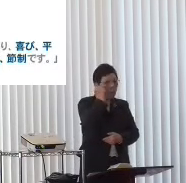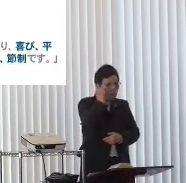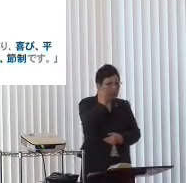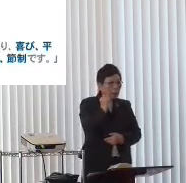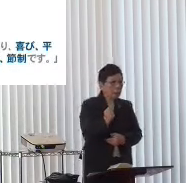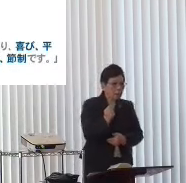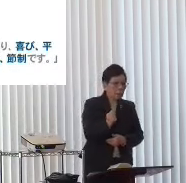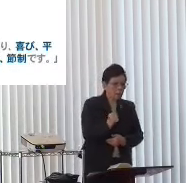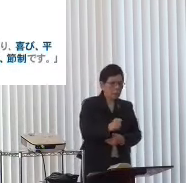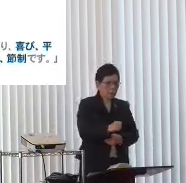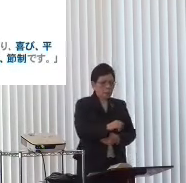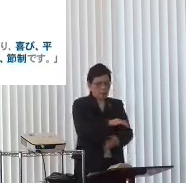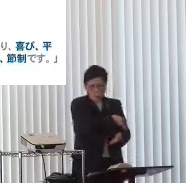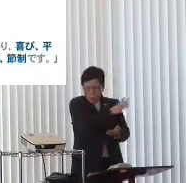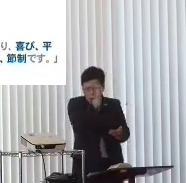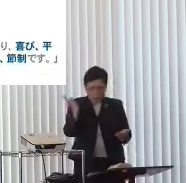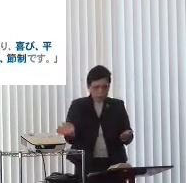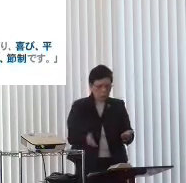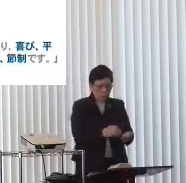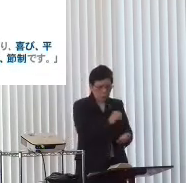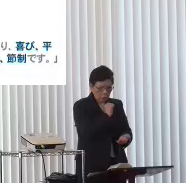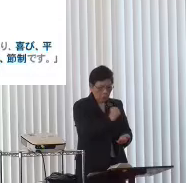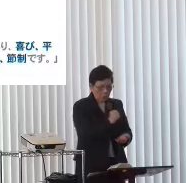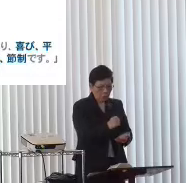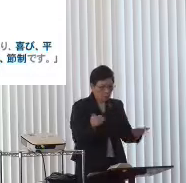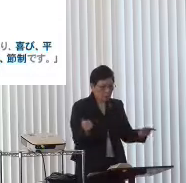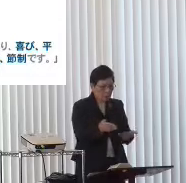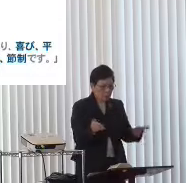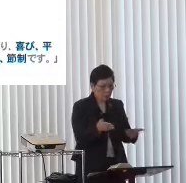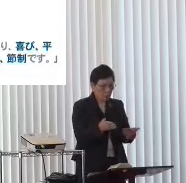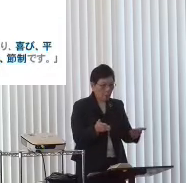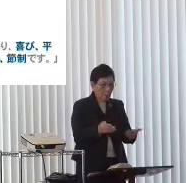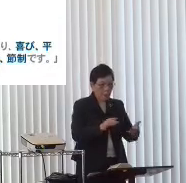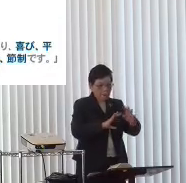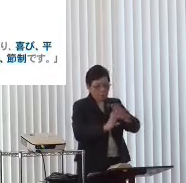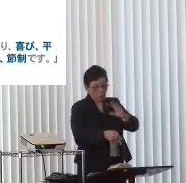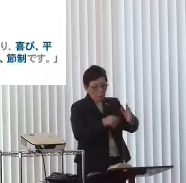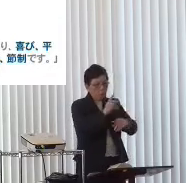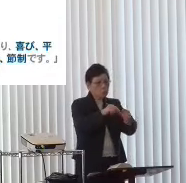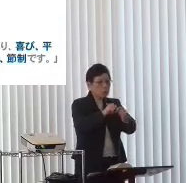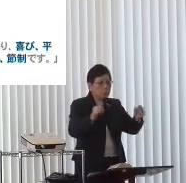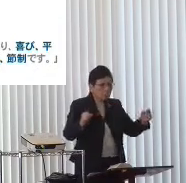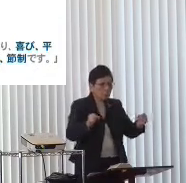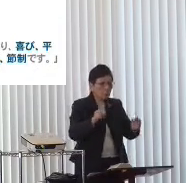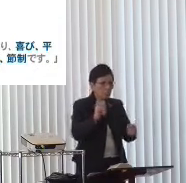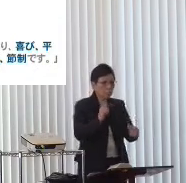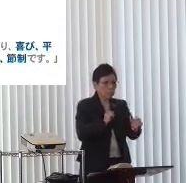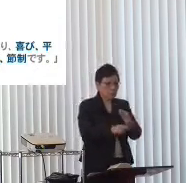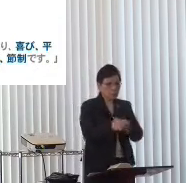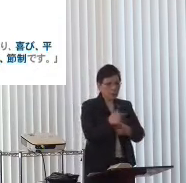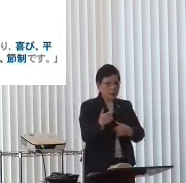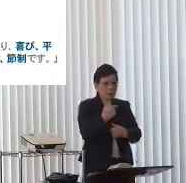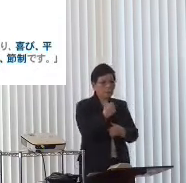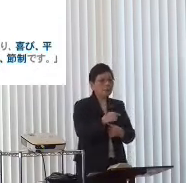あらゆる良い技を行って実を結びなさいと言っています。実を結ぶという言葉もパウロの大好きな言葉